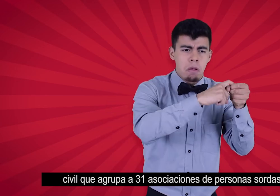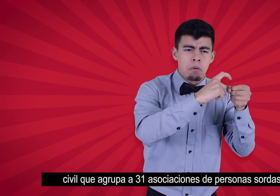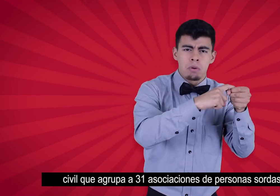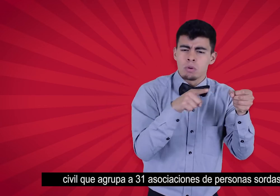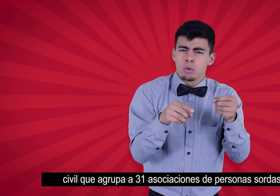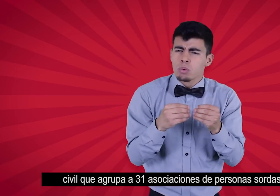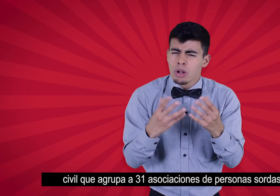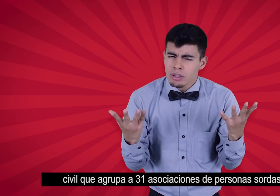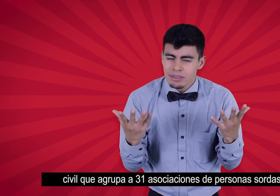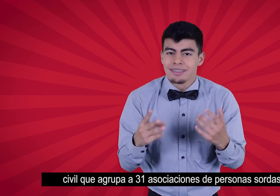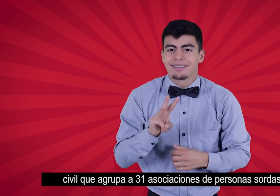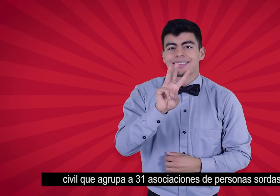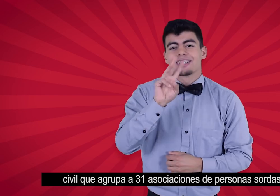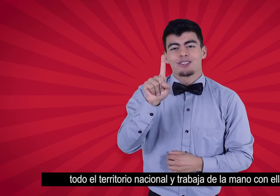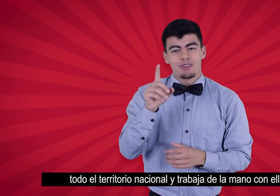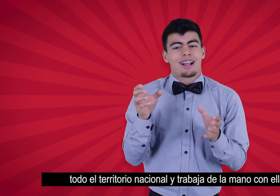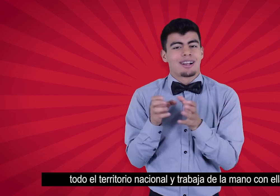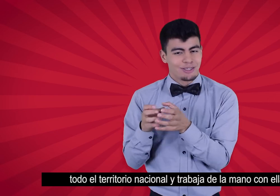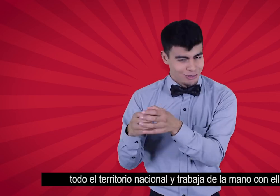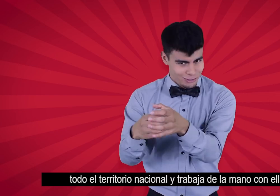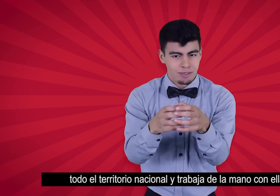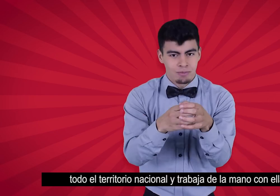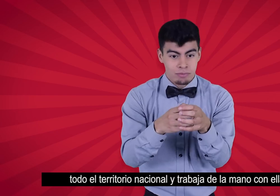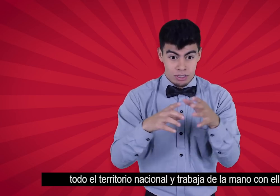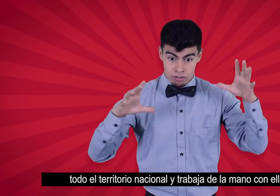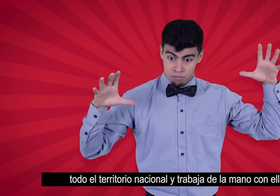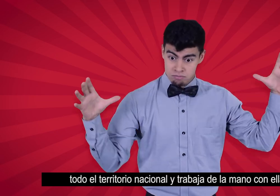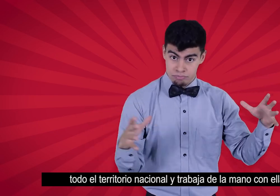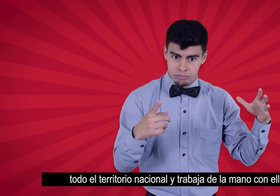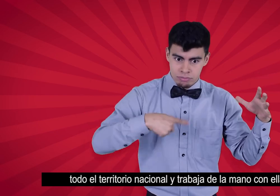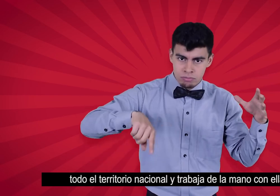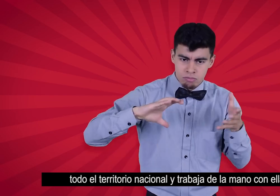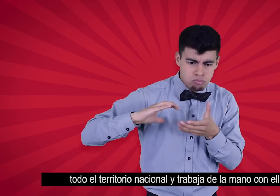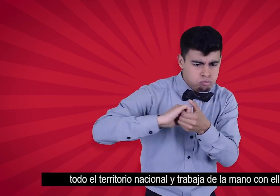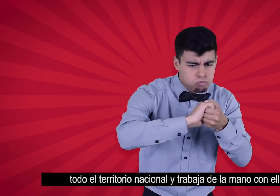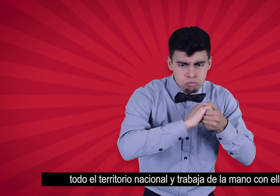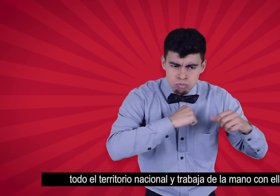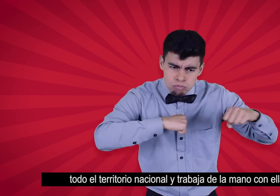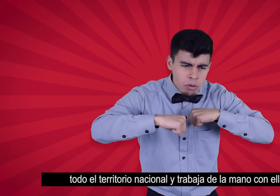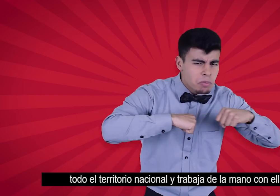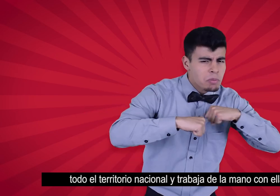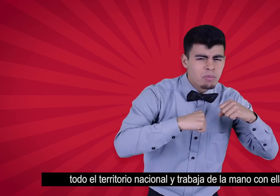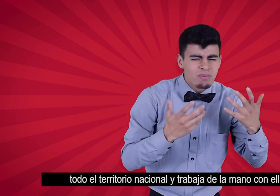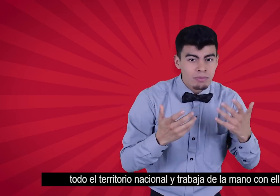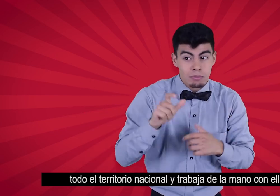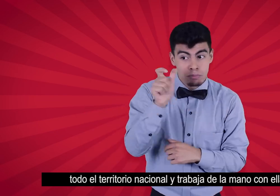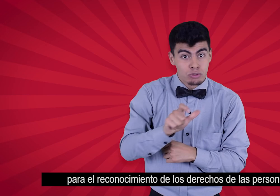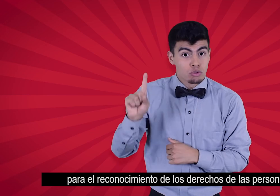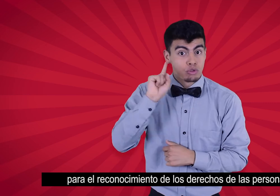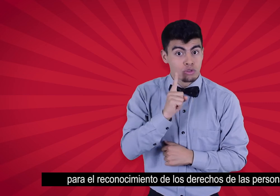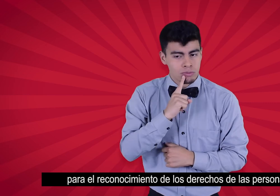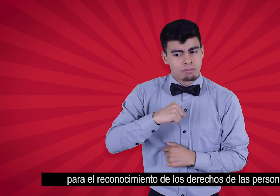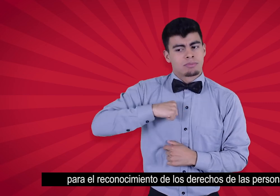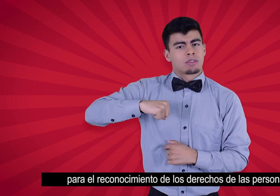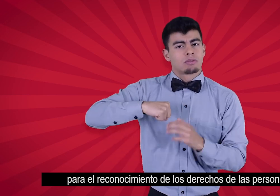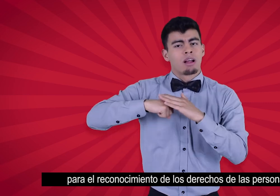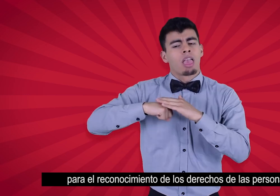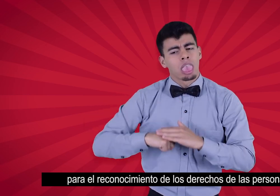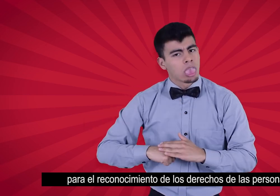de personas sordas de todo el territorio nacional. Y trabaja de la mano con ellas para el reconocimiento de los